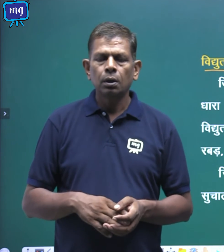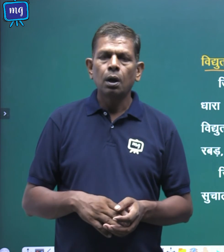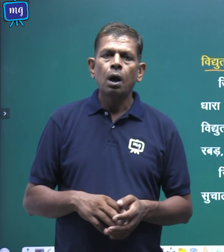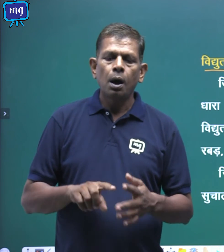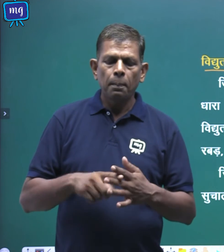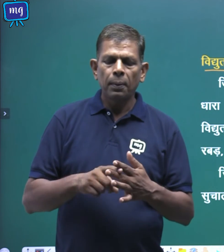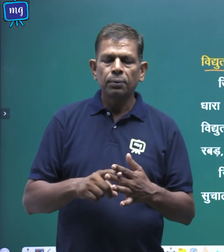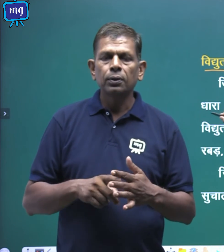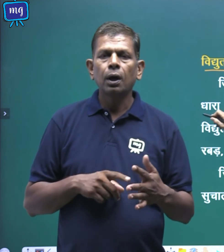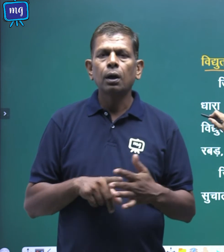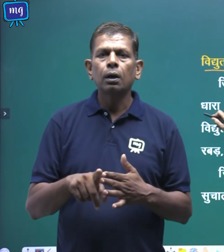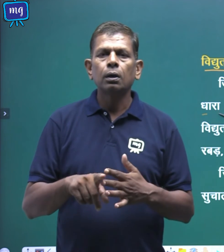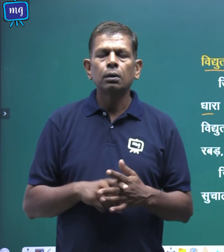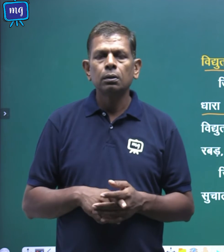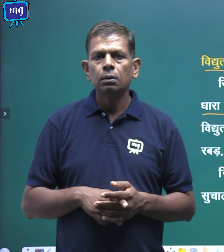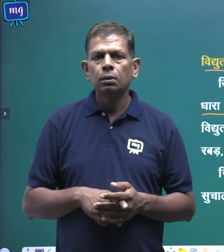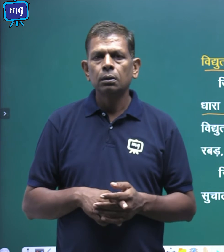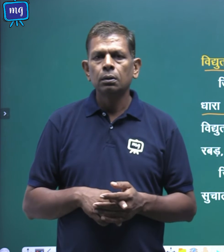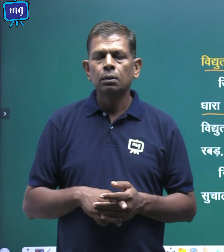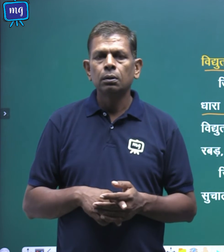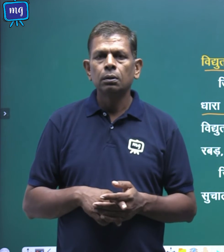विद्युत धारा